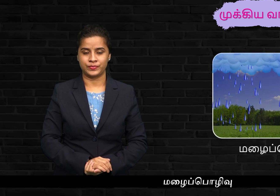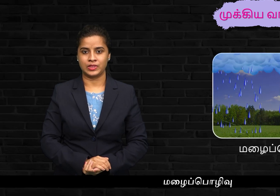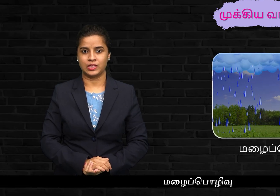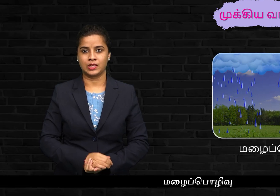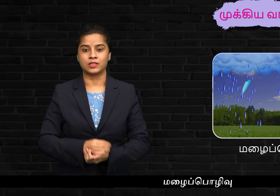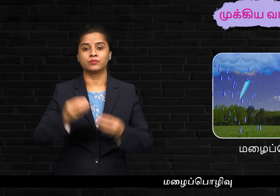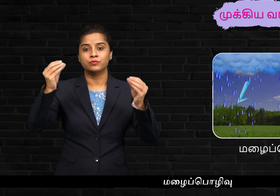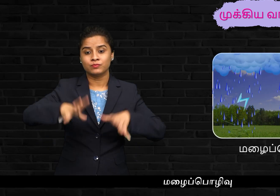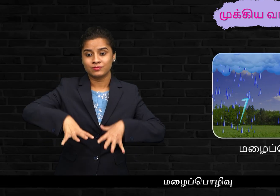மழைப்பொழிவு,